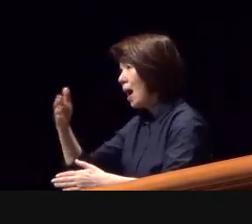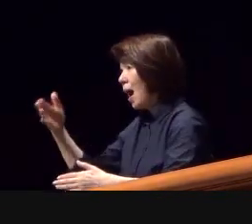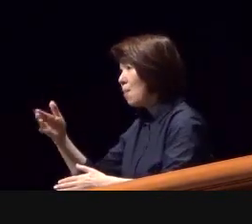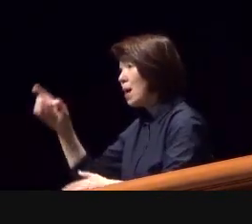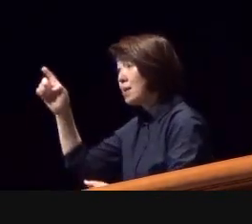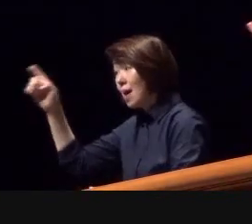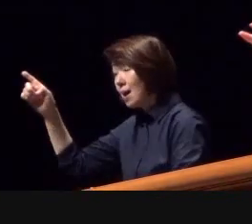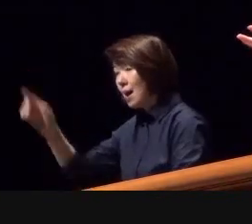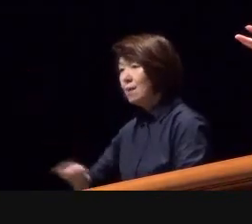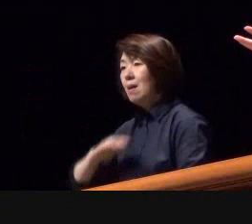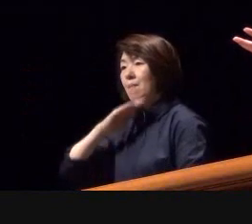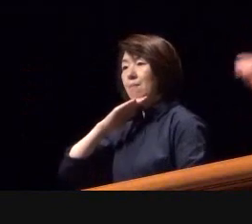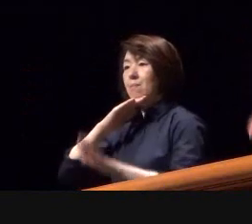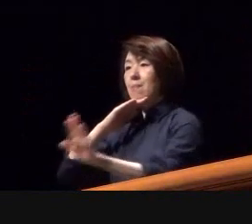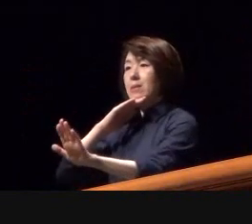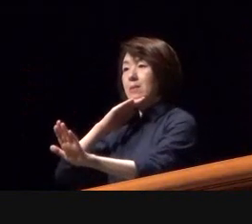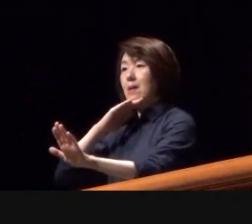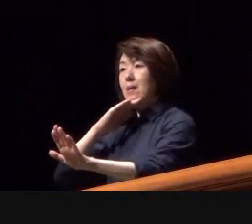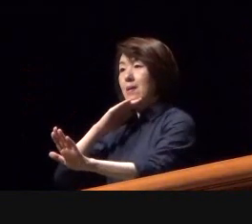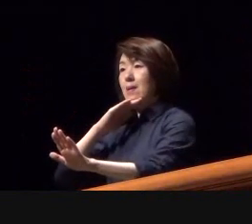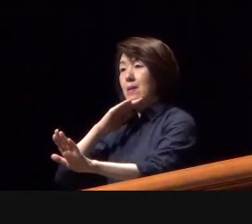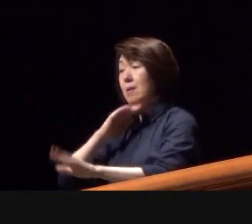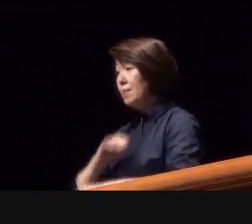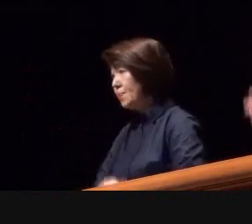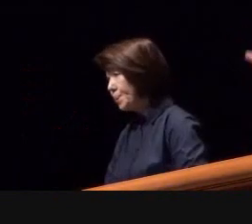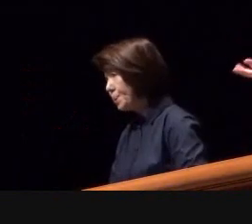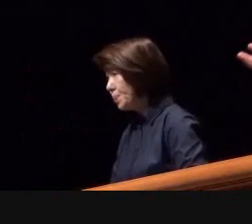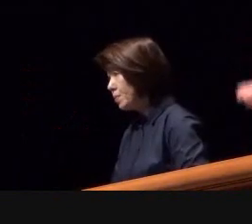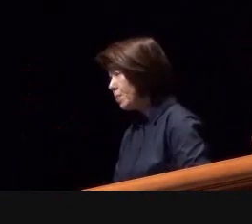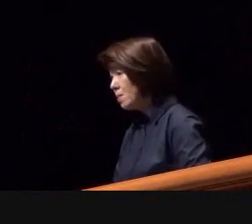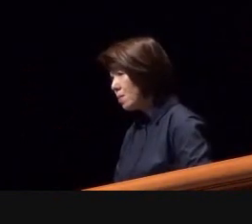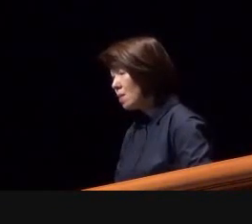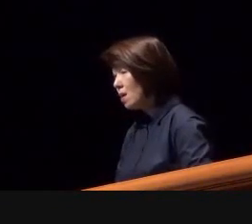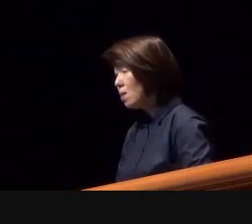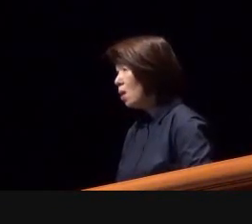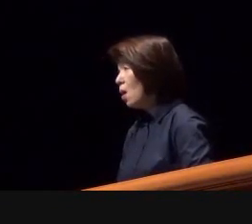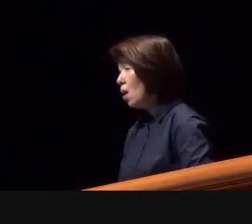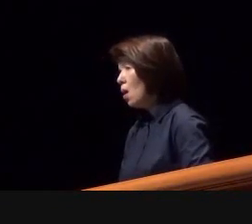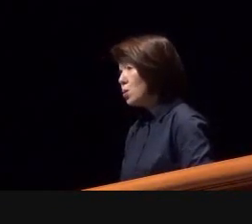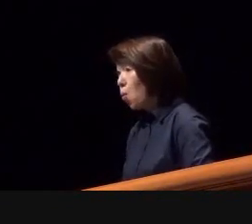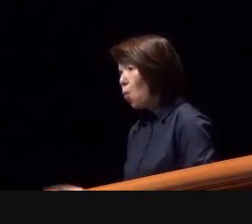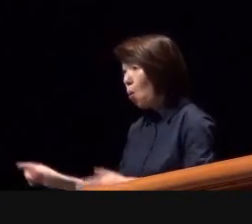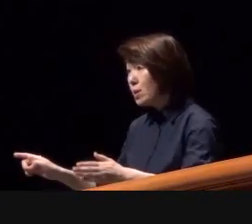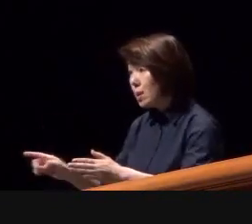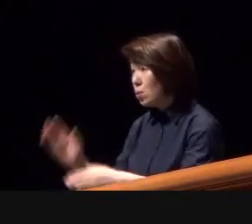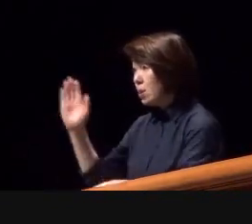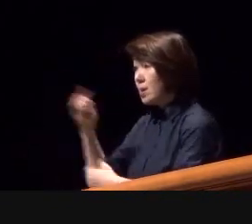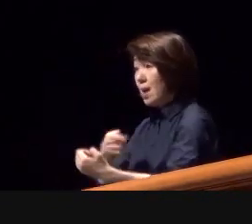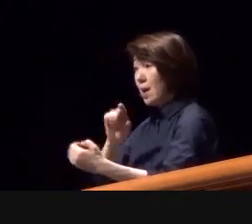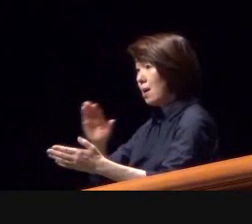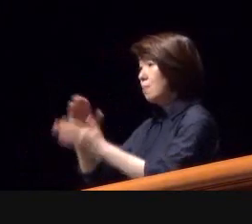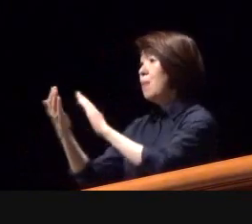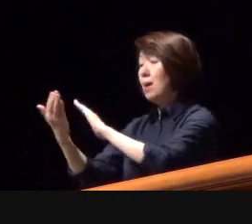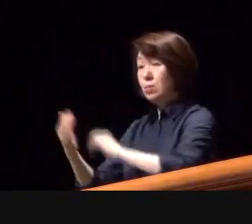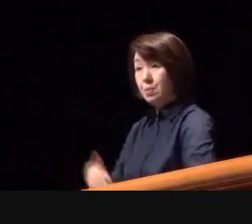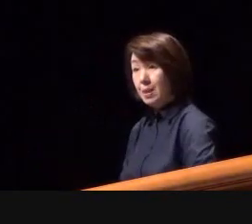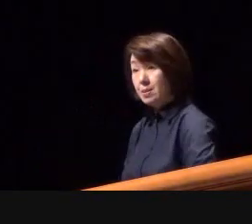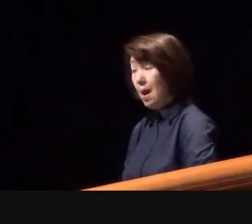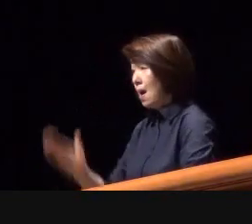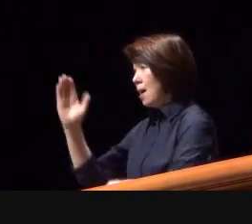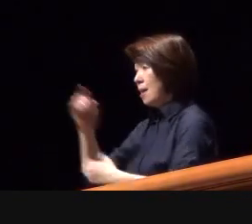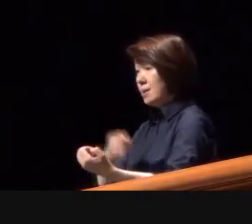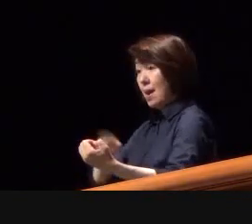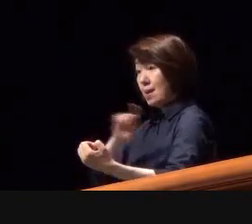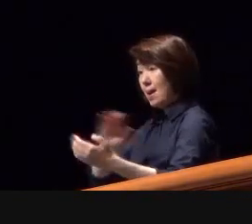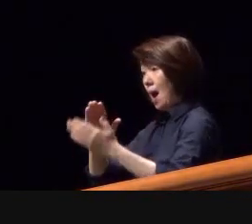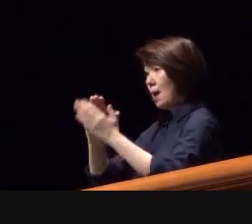ね、待った、かけ、そうこうしているうちに政権交代です。政権が交代してみ